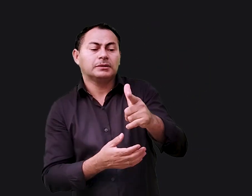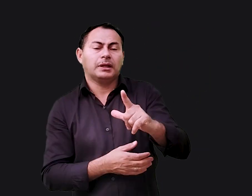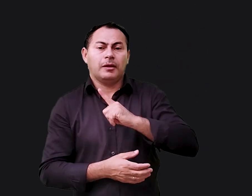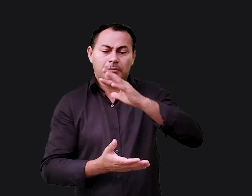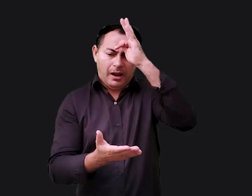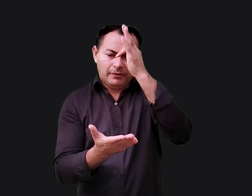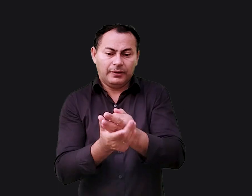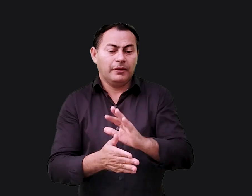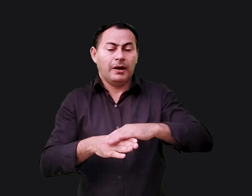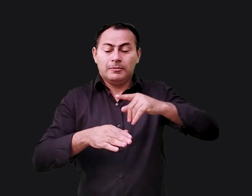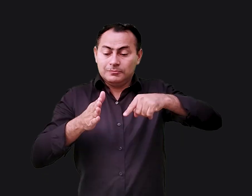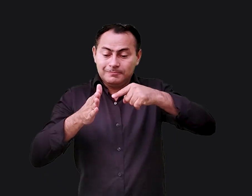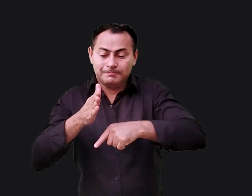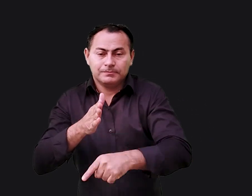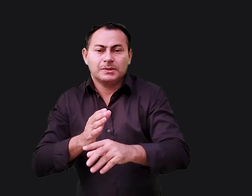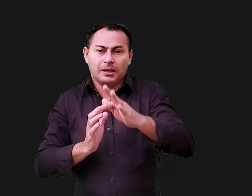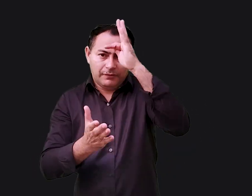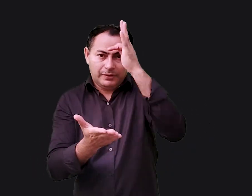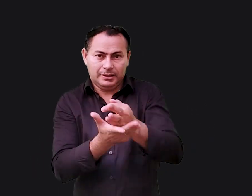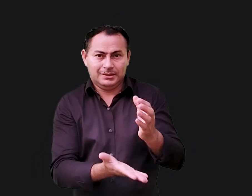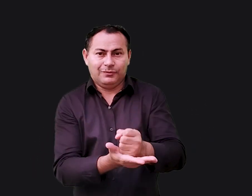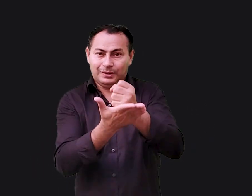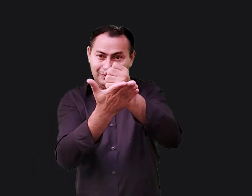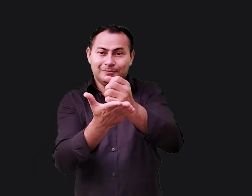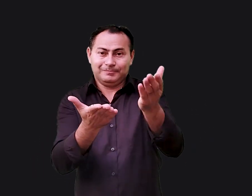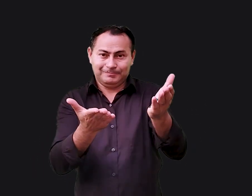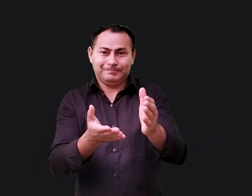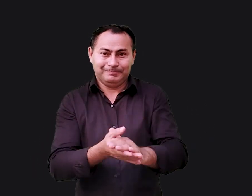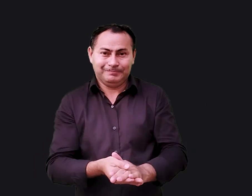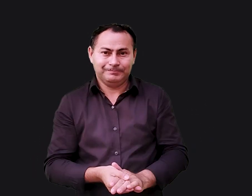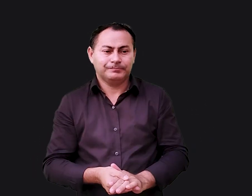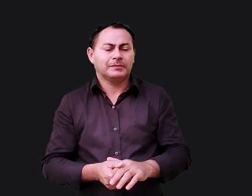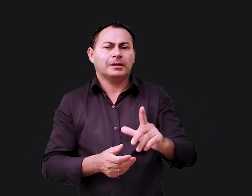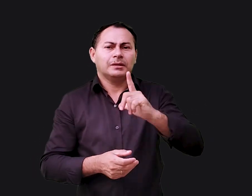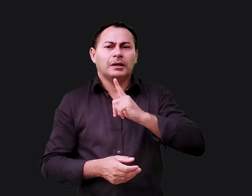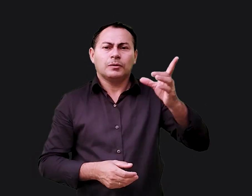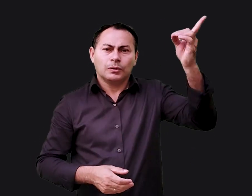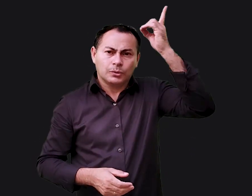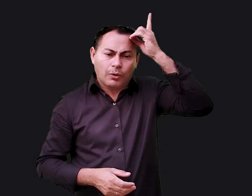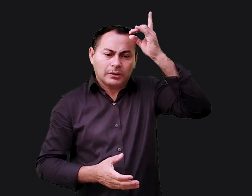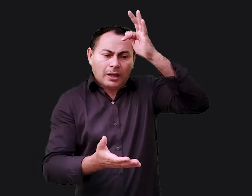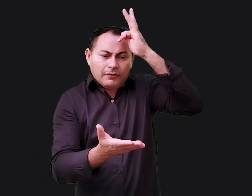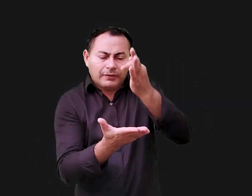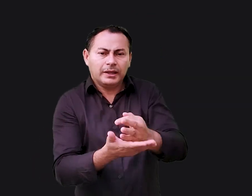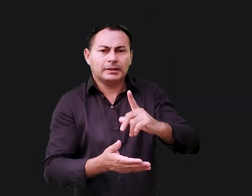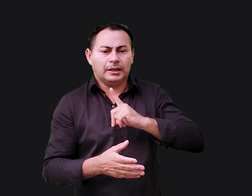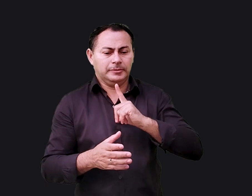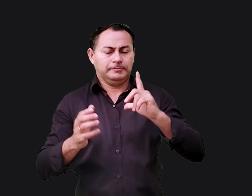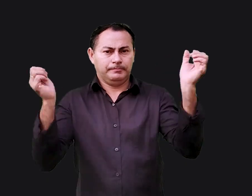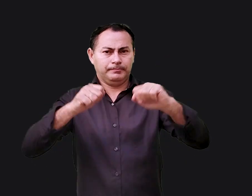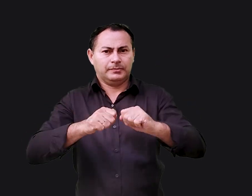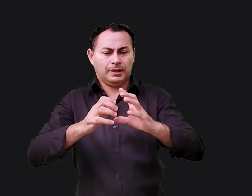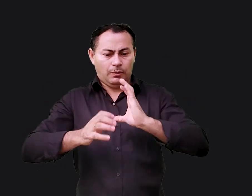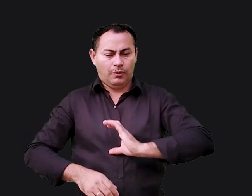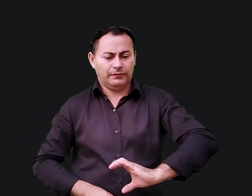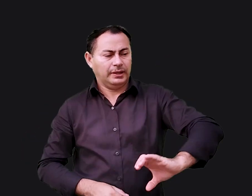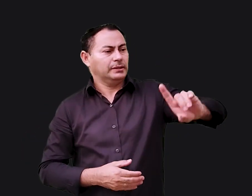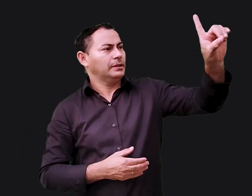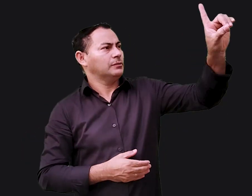Mas algumas pessoas têm uma fé que vai além da Fé Salvador Elas têm o dom da fé e possuem a capacidade de